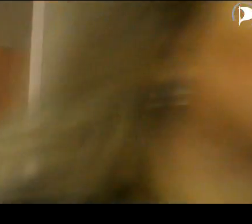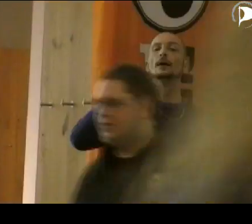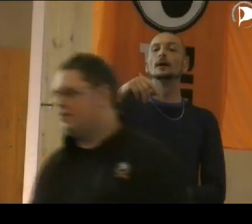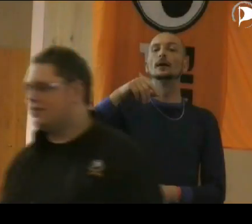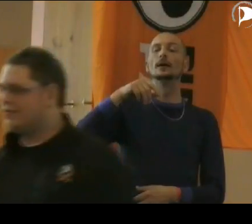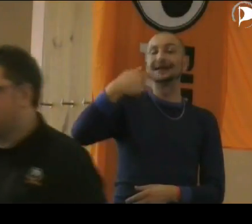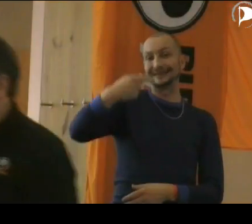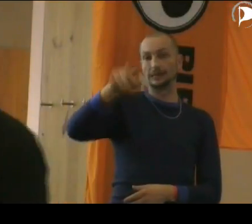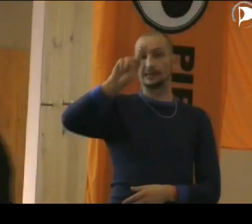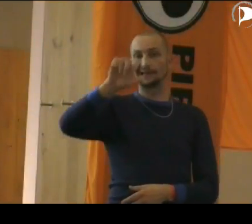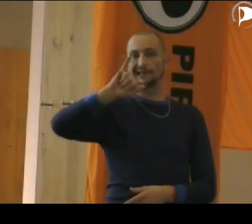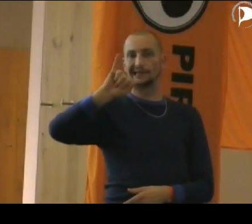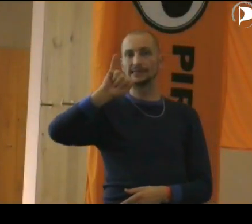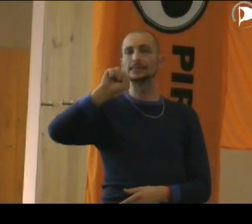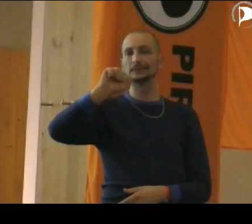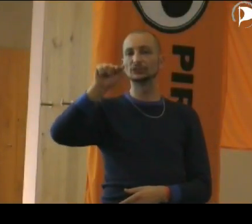partie